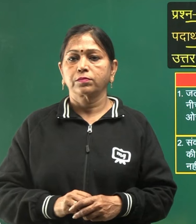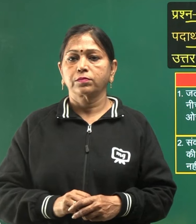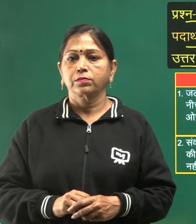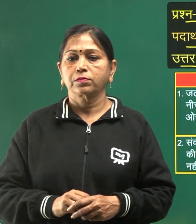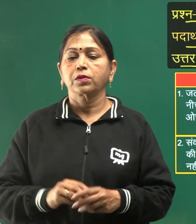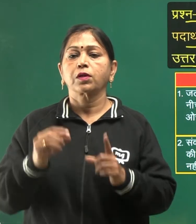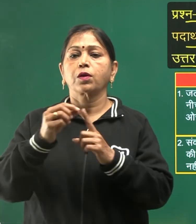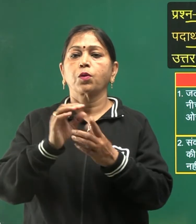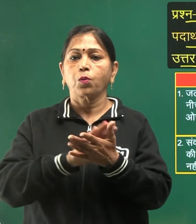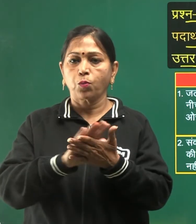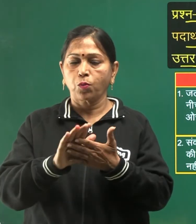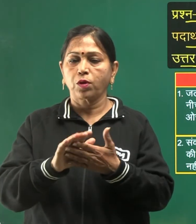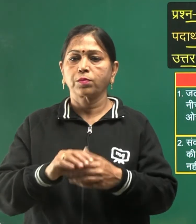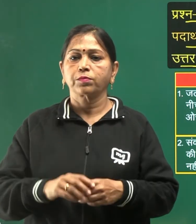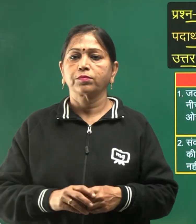फ्लोएम